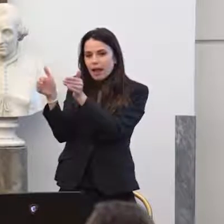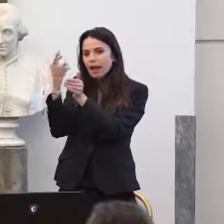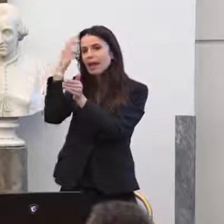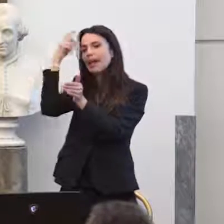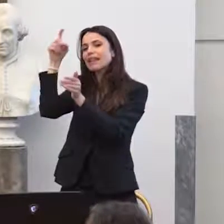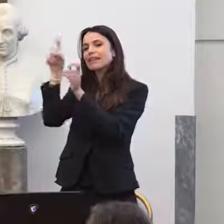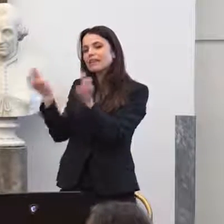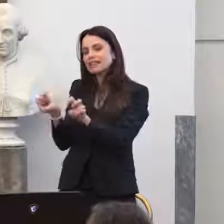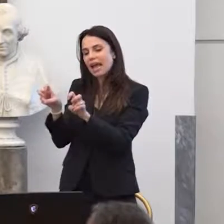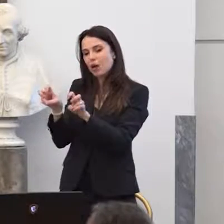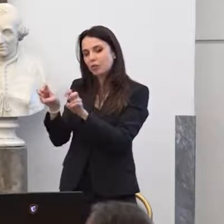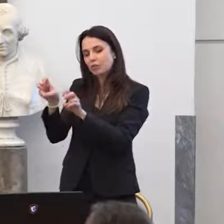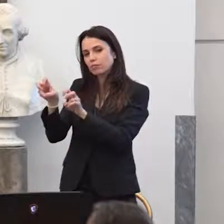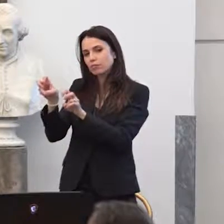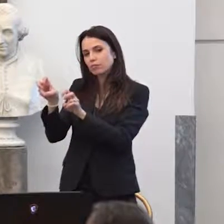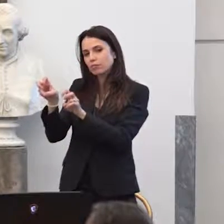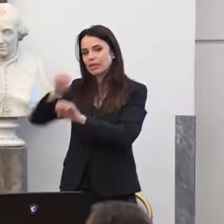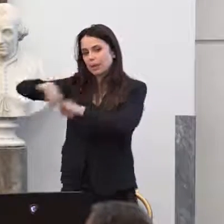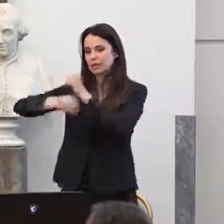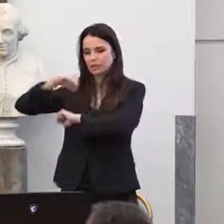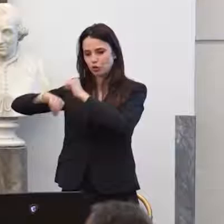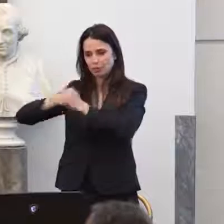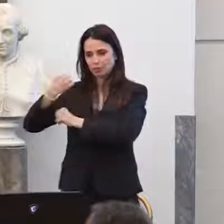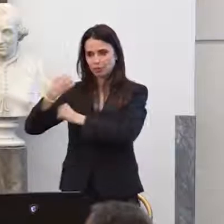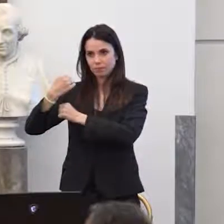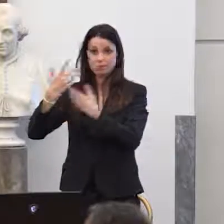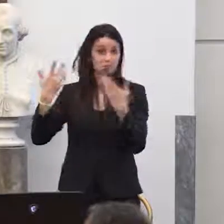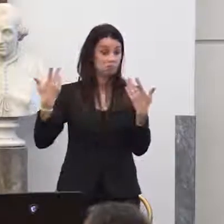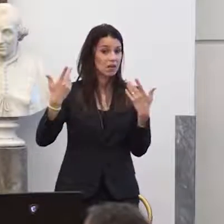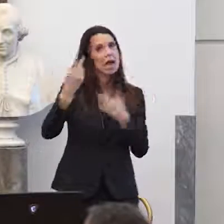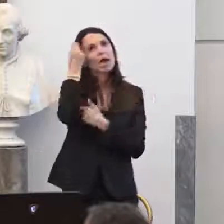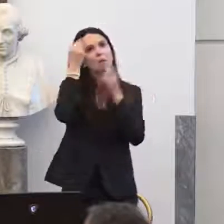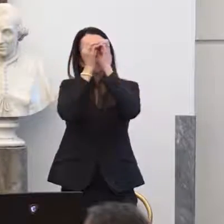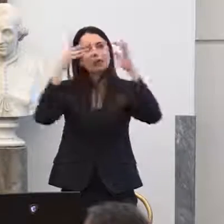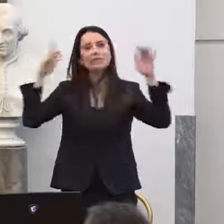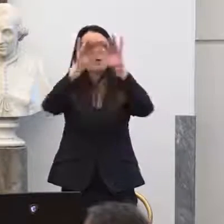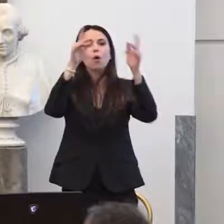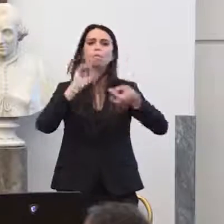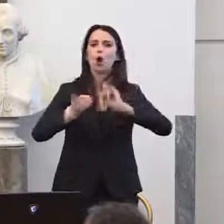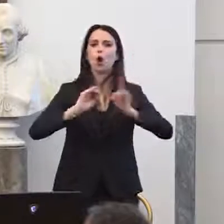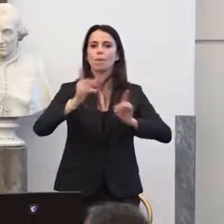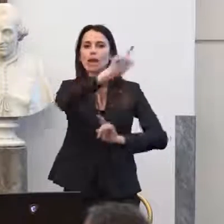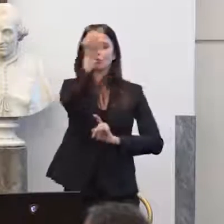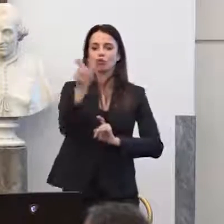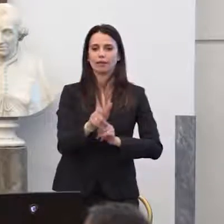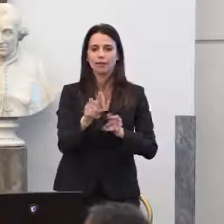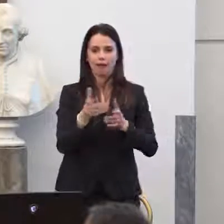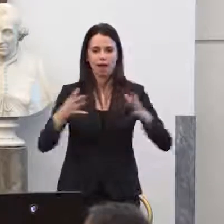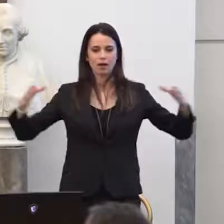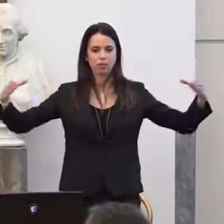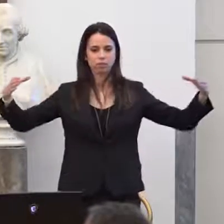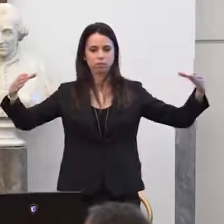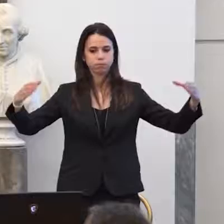capiamo. Se prendiamo per buona la popolazione italiana, cioè 60 milioni, quasi 61 milioni, ne deriva che